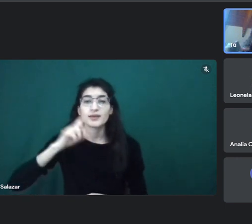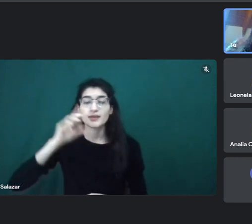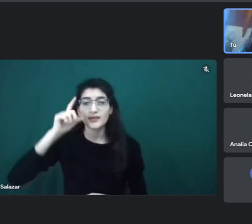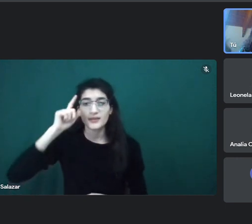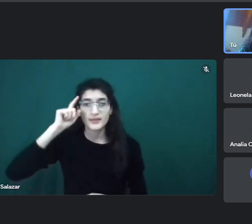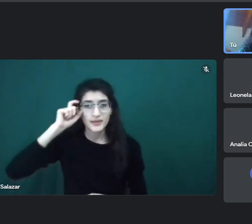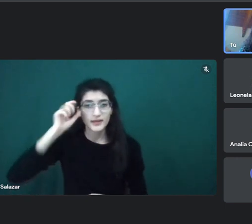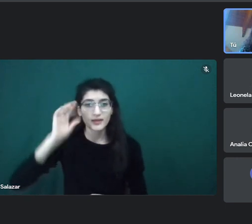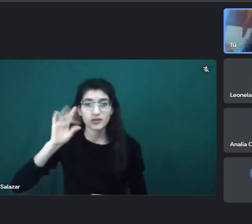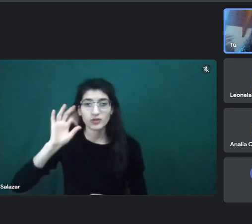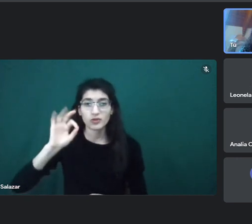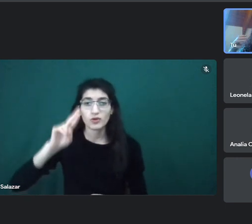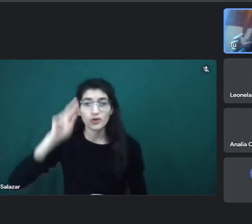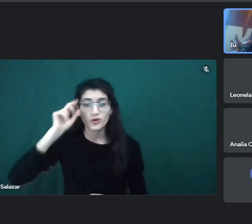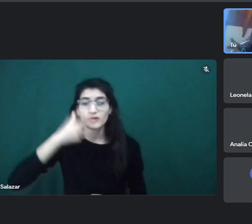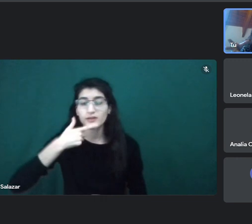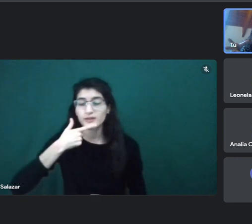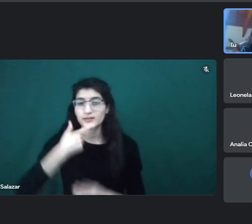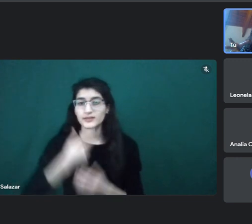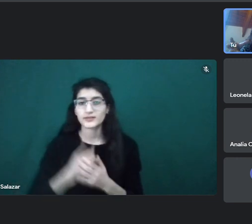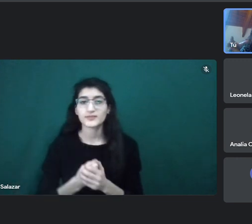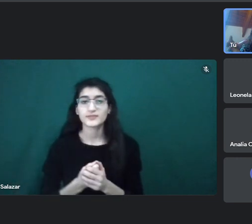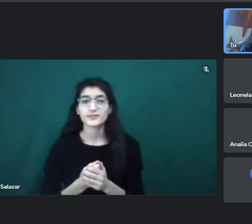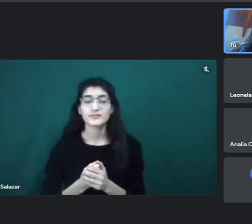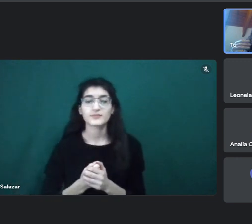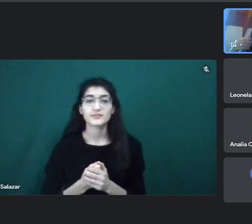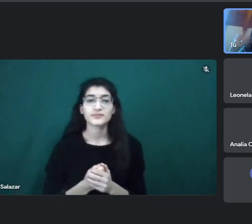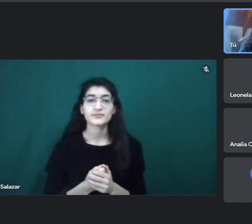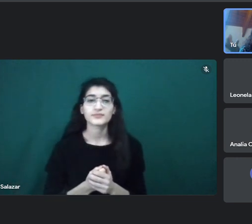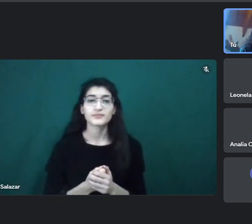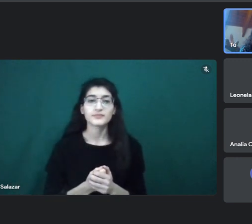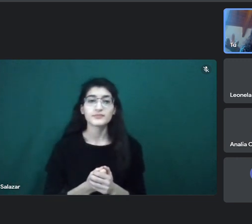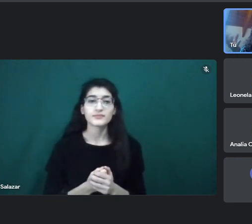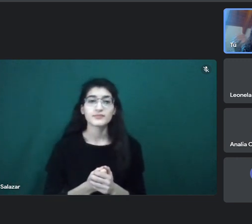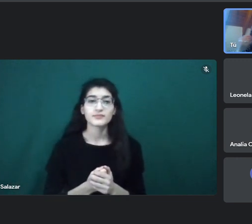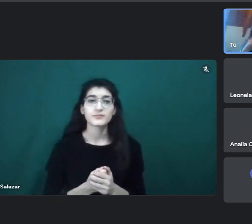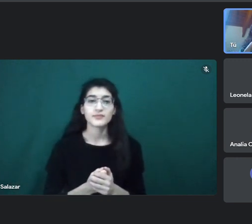como adjetivo. Y the following, si vos decís lo siguiente,